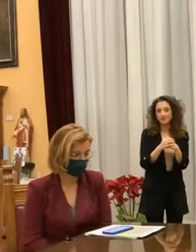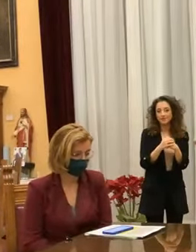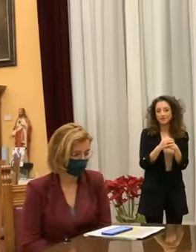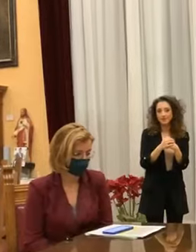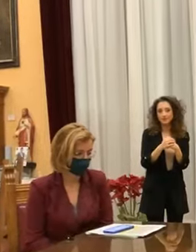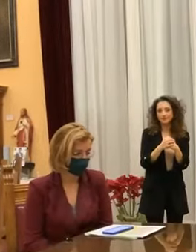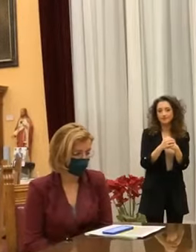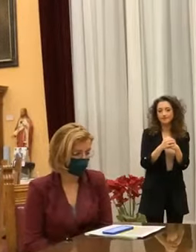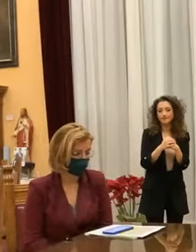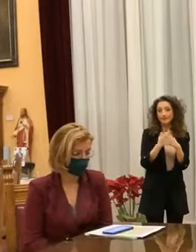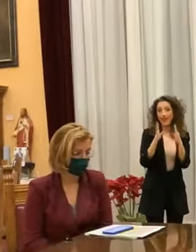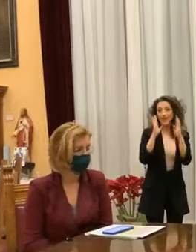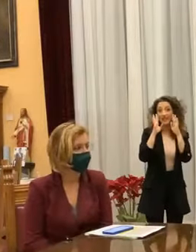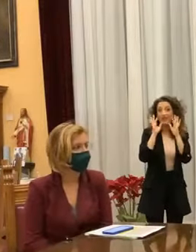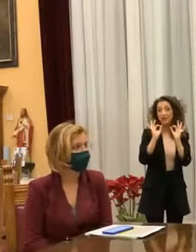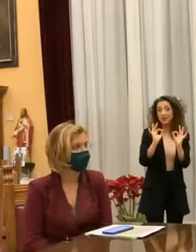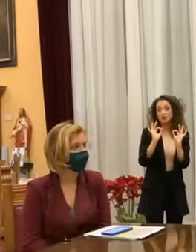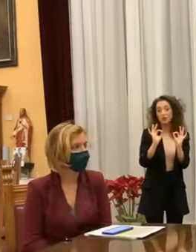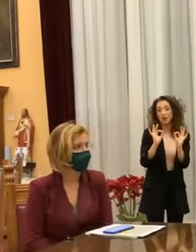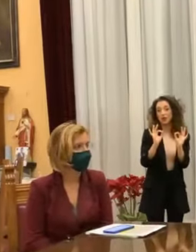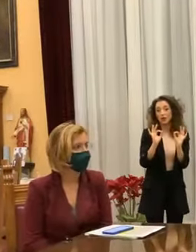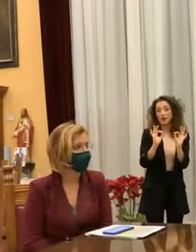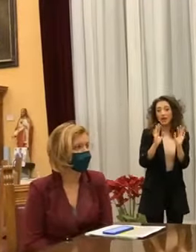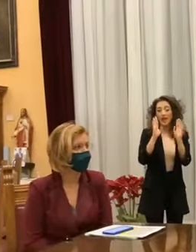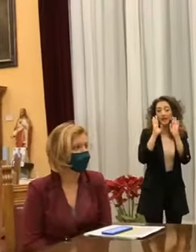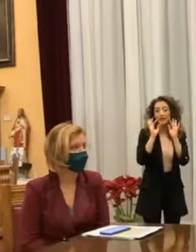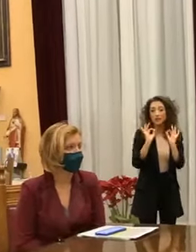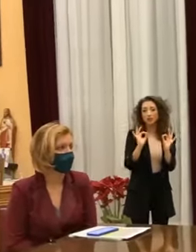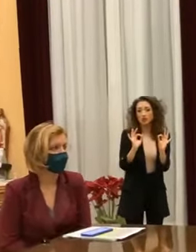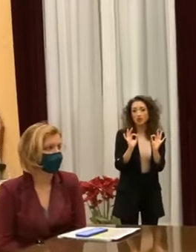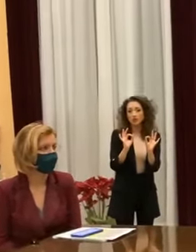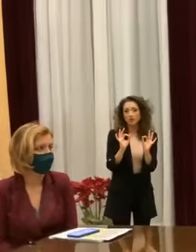emerge, attenzione, attenzione,